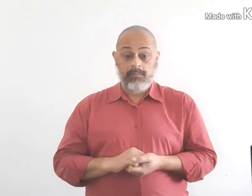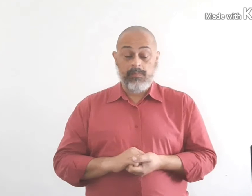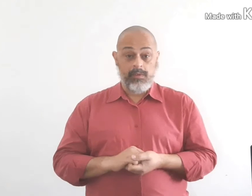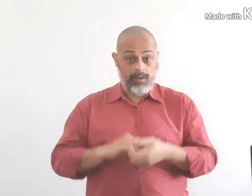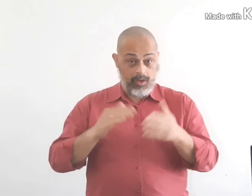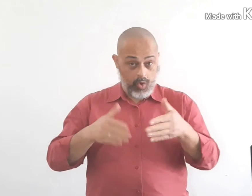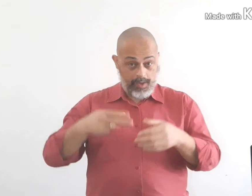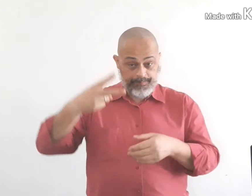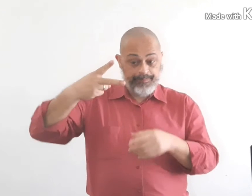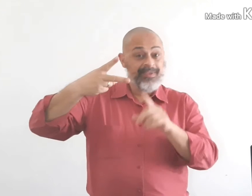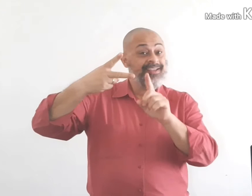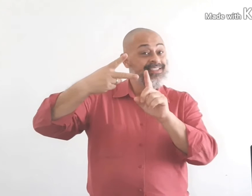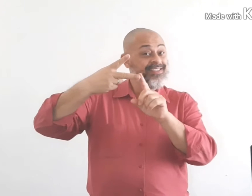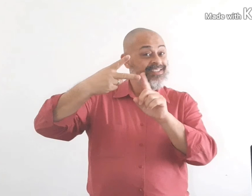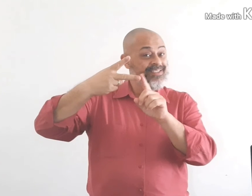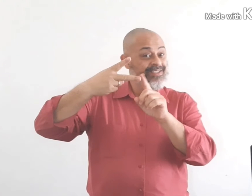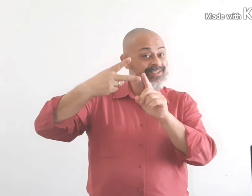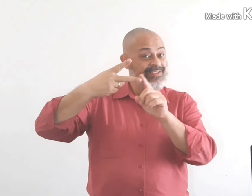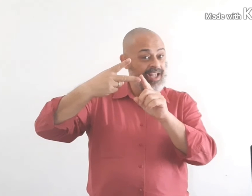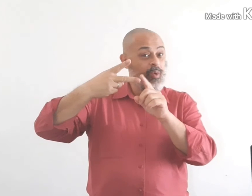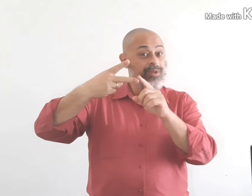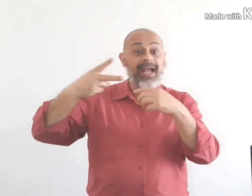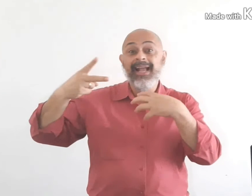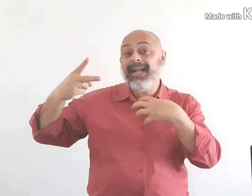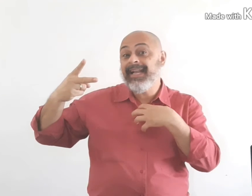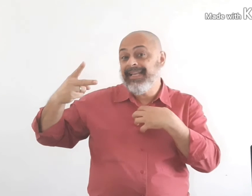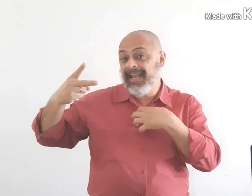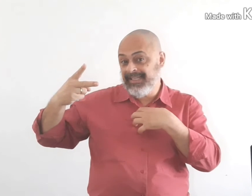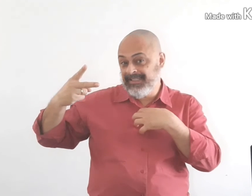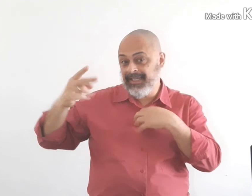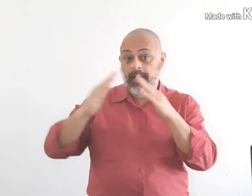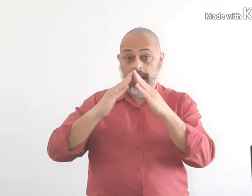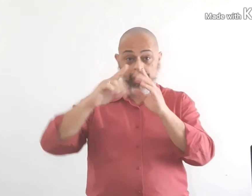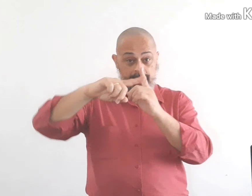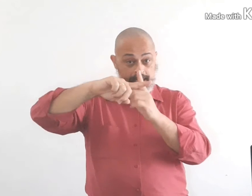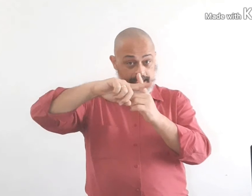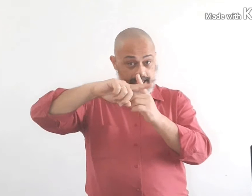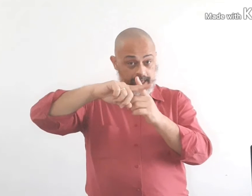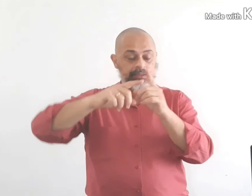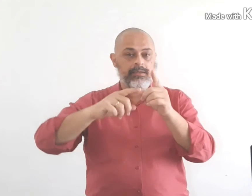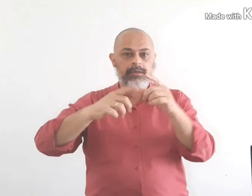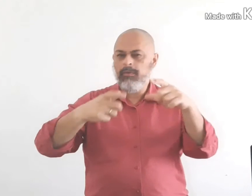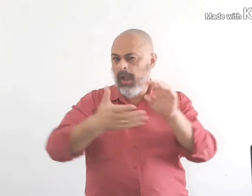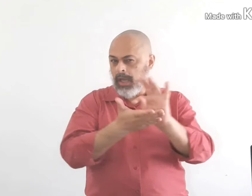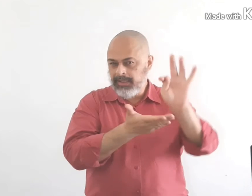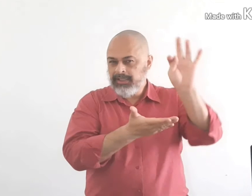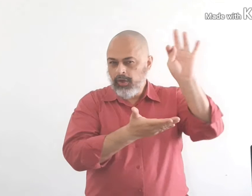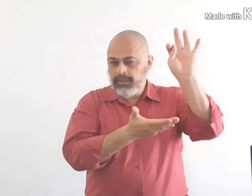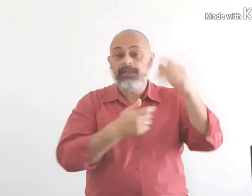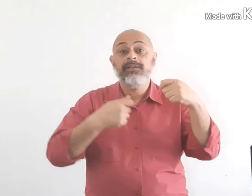O segundo traço de uma igreja bíblica em 1 Tessalonicenses é que uma igreja bíblica é consagrada em